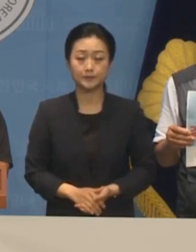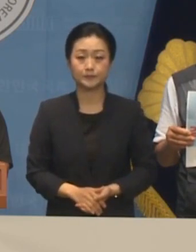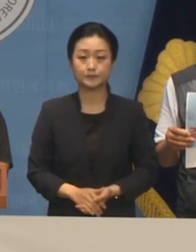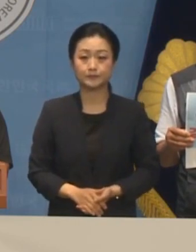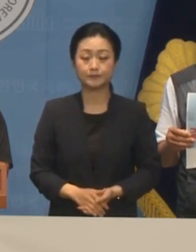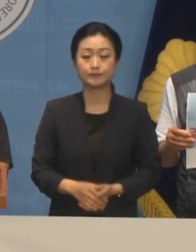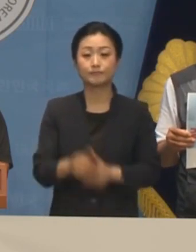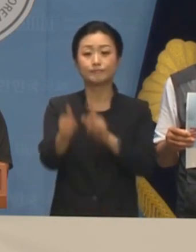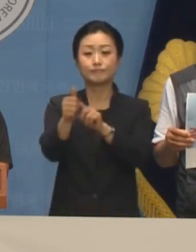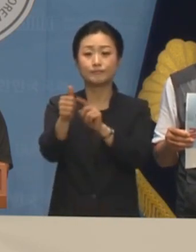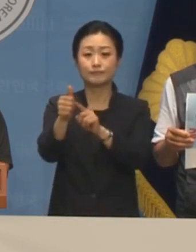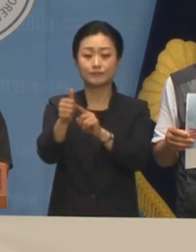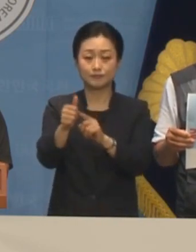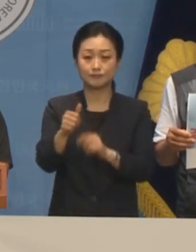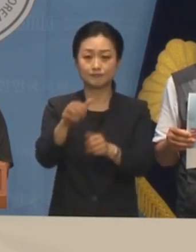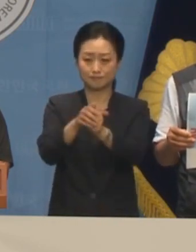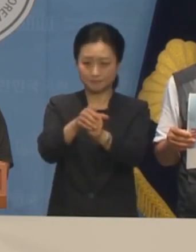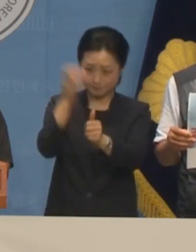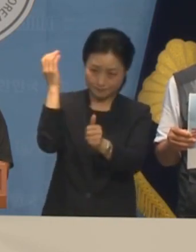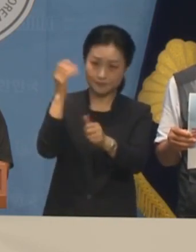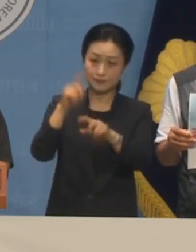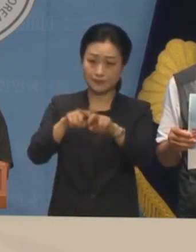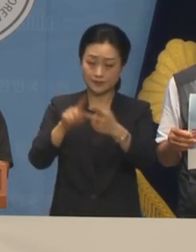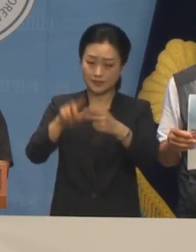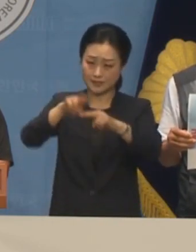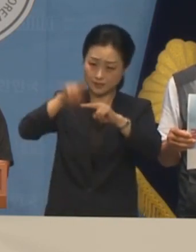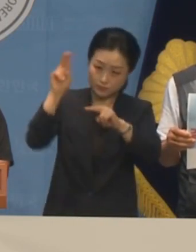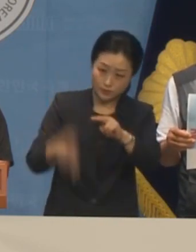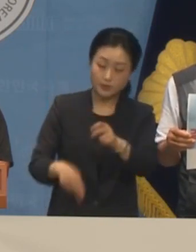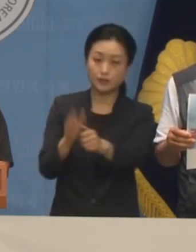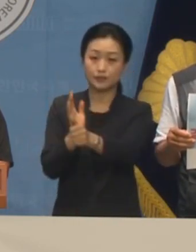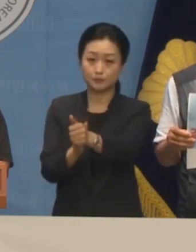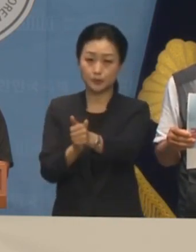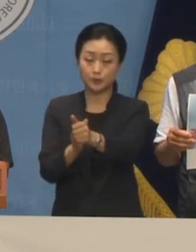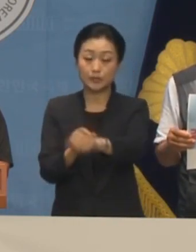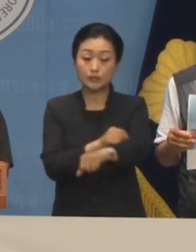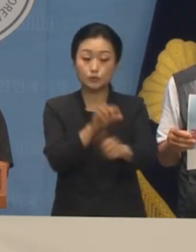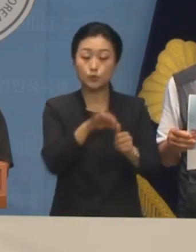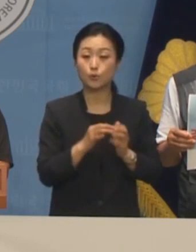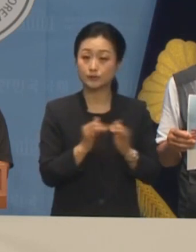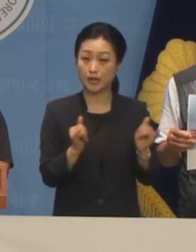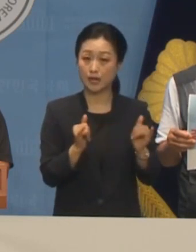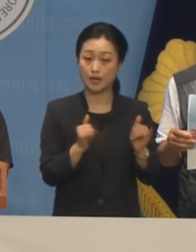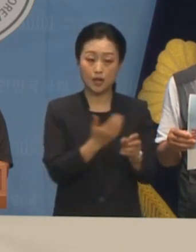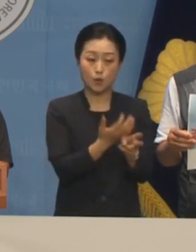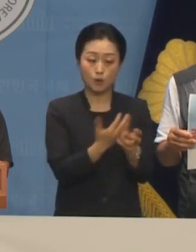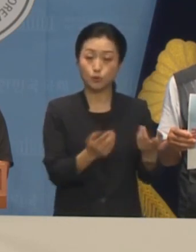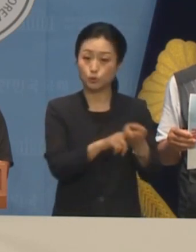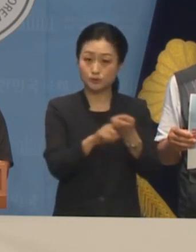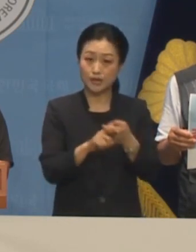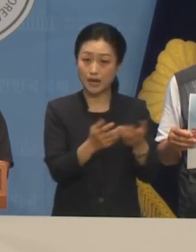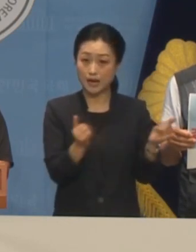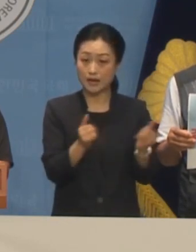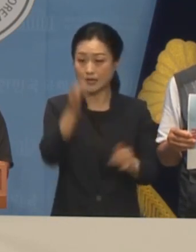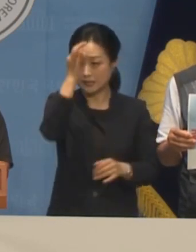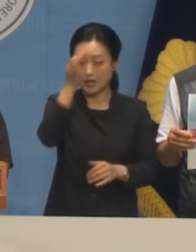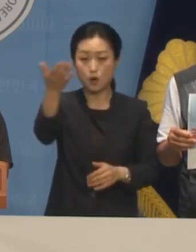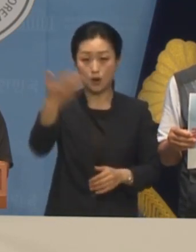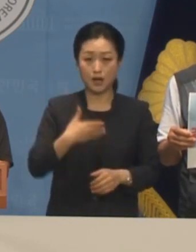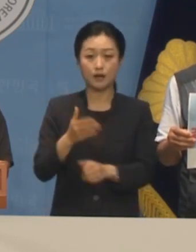고용노동 장관은 즉각 후보를 사퇴하고 특수고용 노동자와 화물 노동자에게 제해야